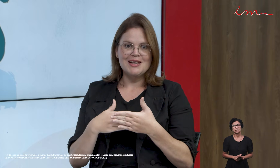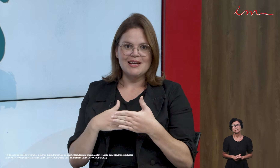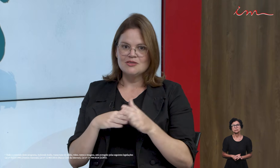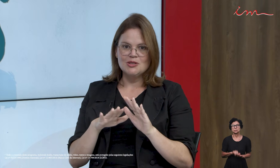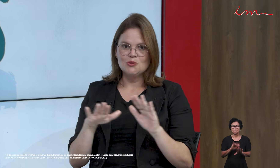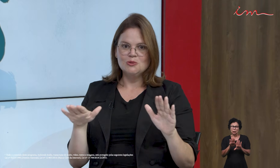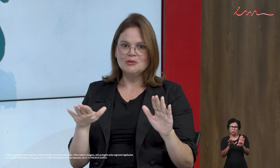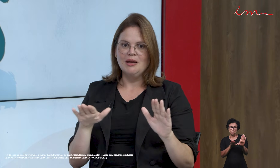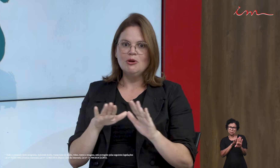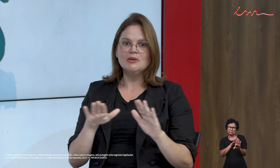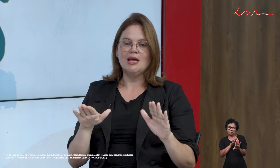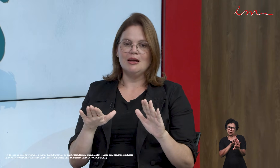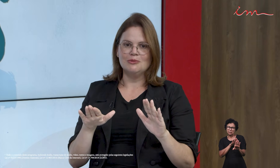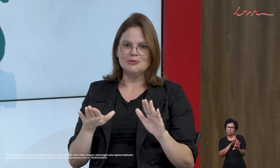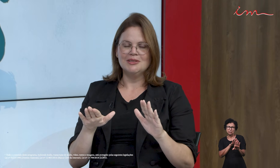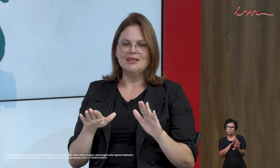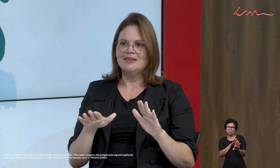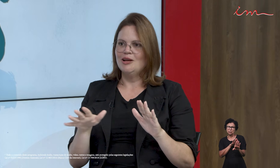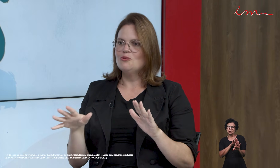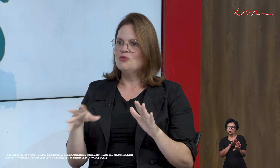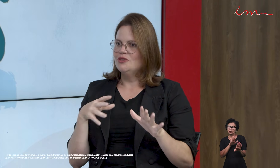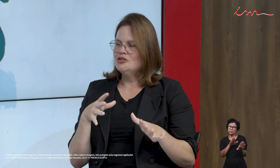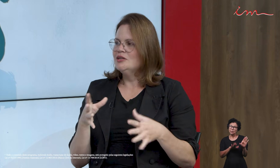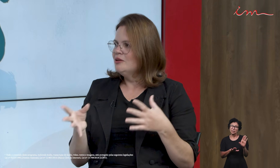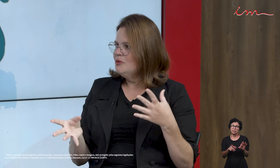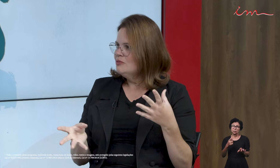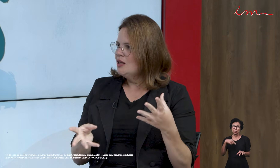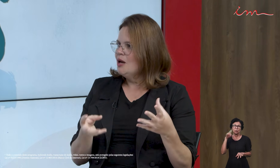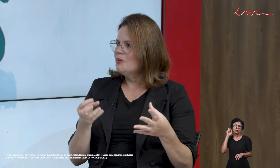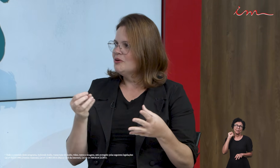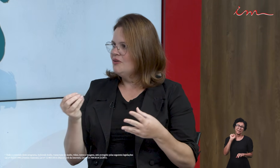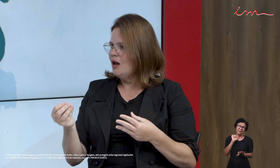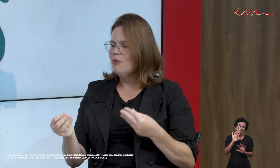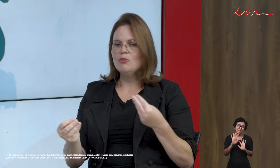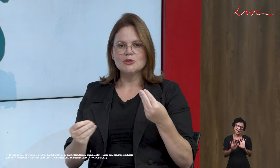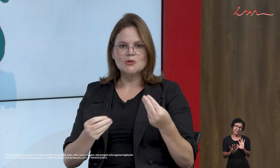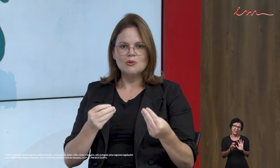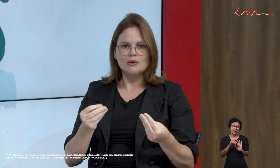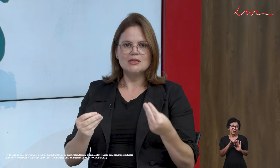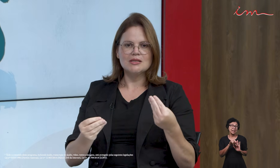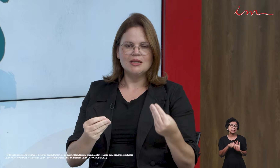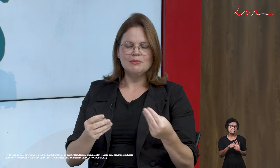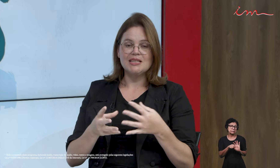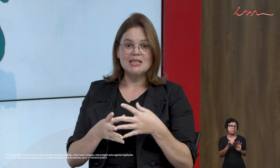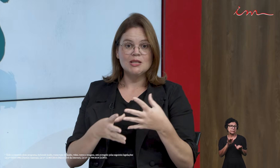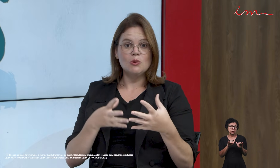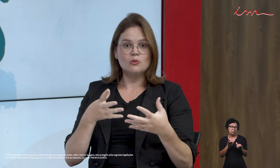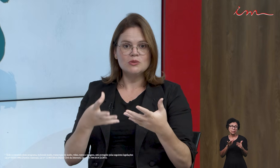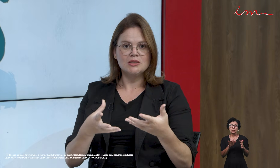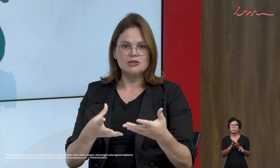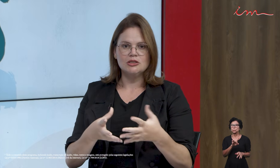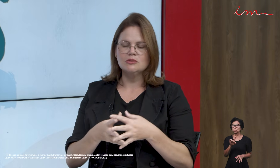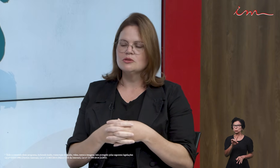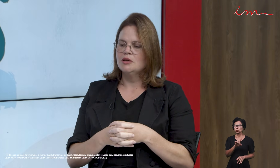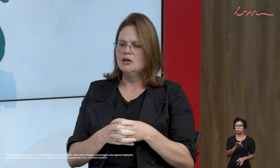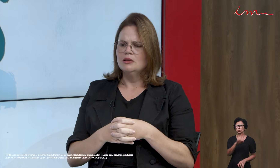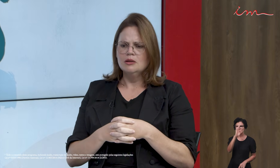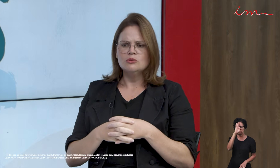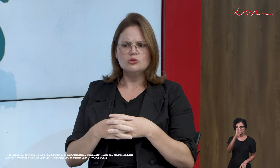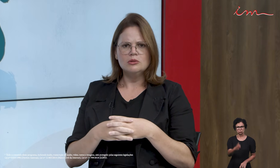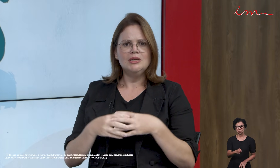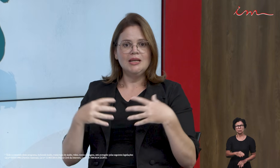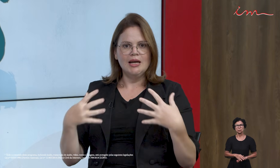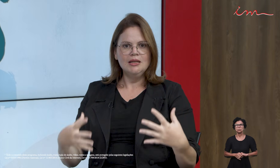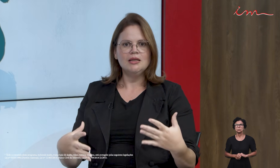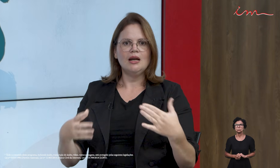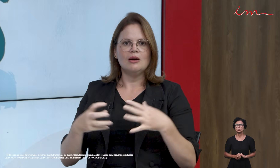direto, né? Às vezes o surdo não tem meu termo, né? O ouvinte, ele tem meu termo para falar algumas coisas, né? Para trazer alguns sentidos. Não,